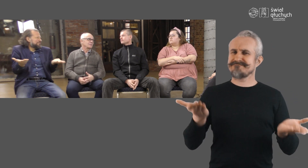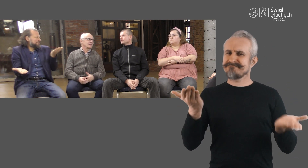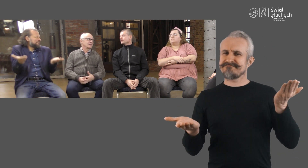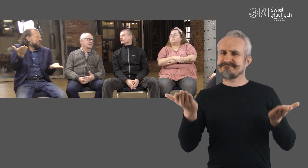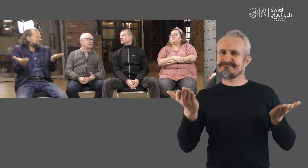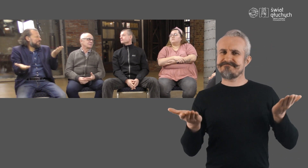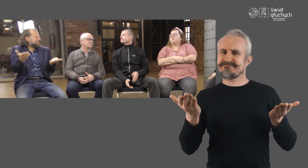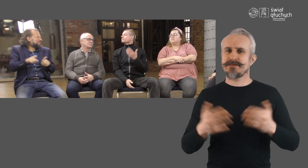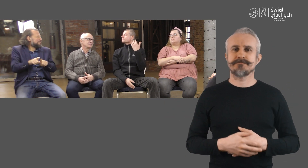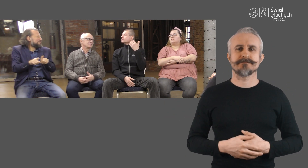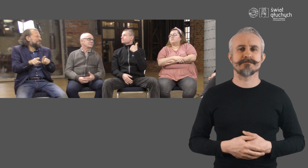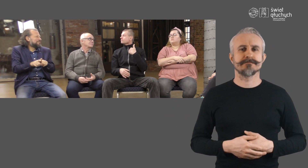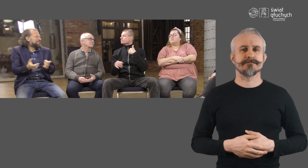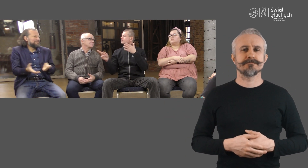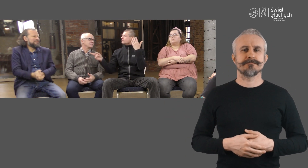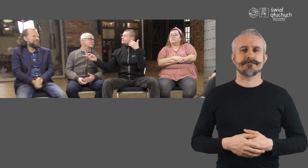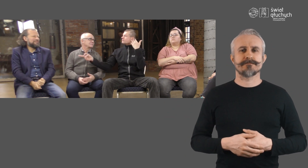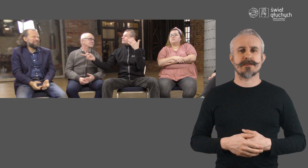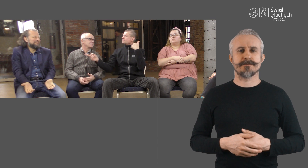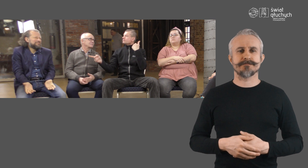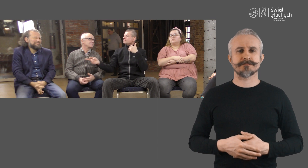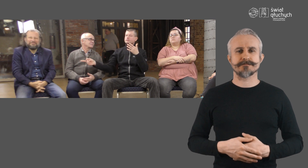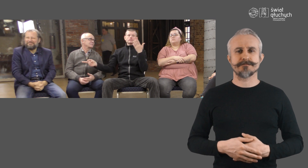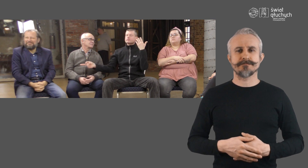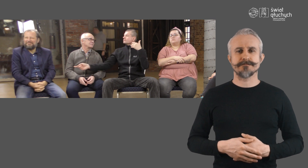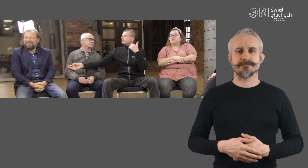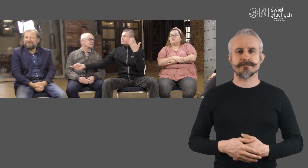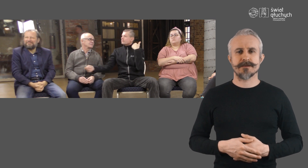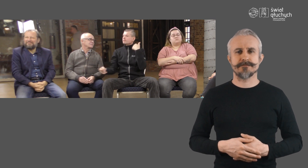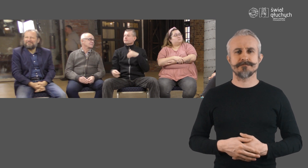umieć, a my w tym migowym, no tak samo.